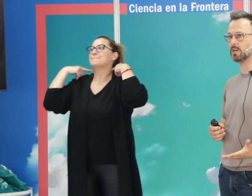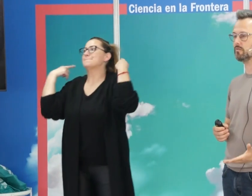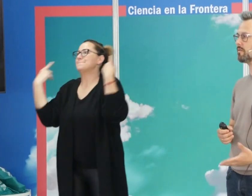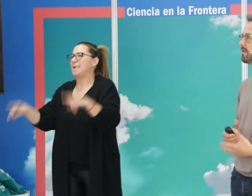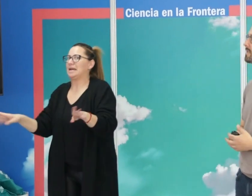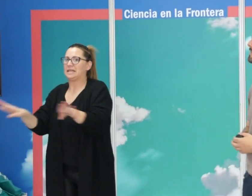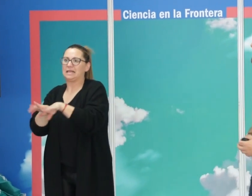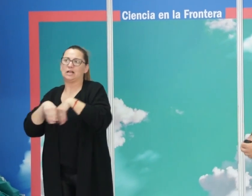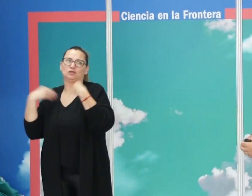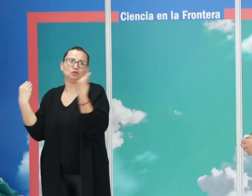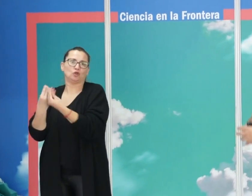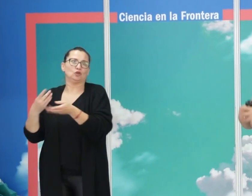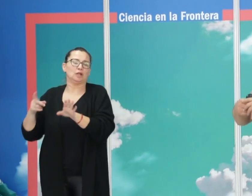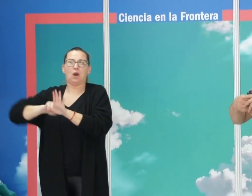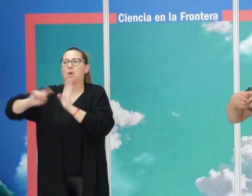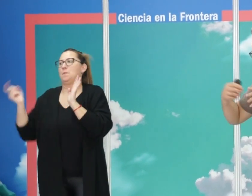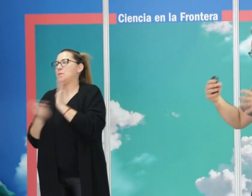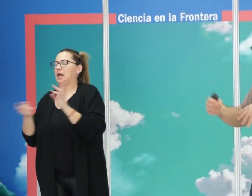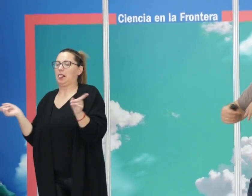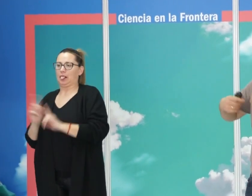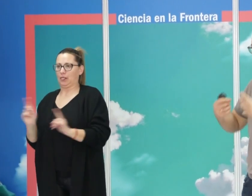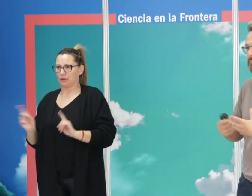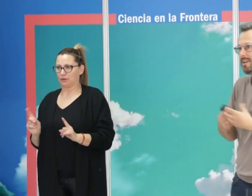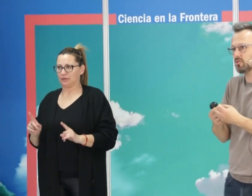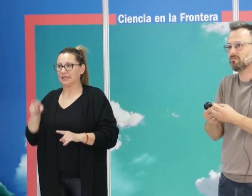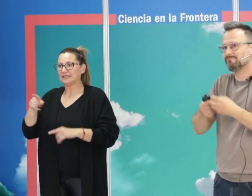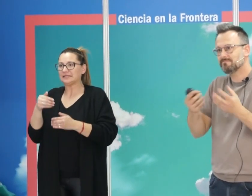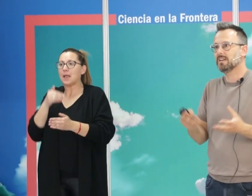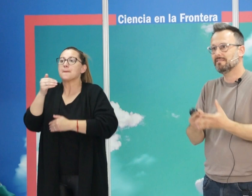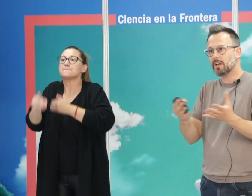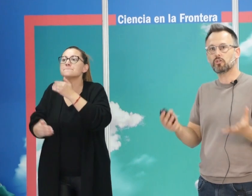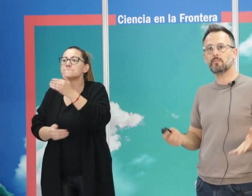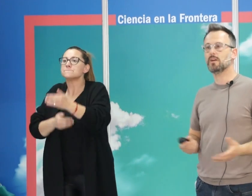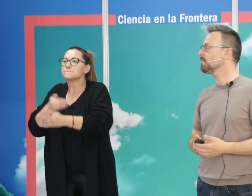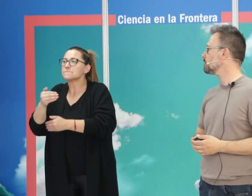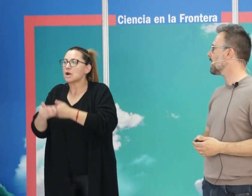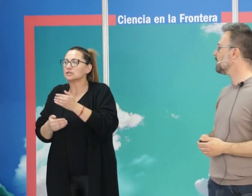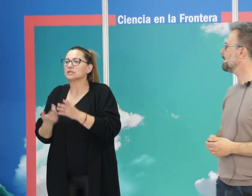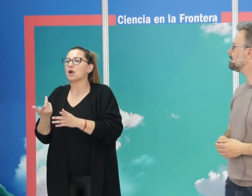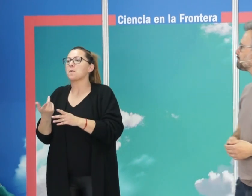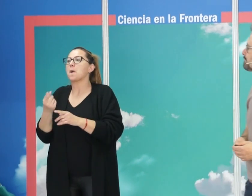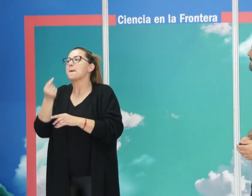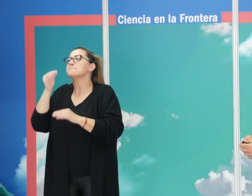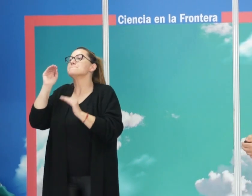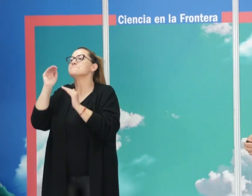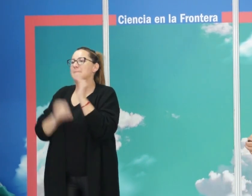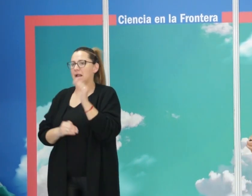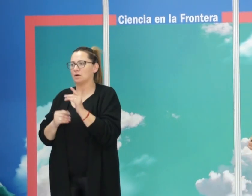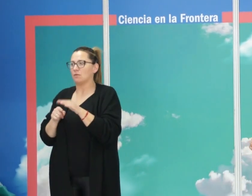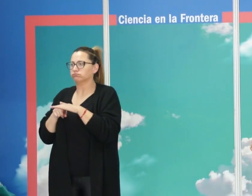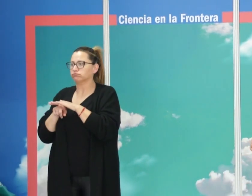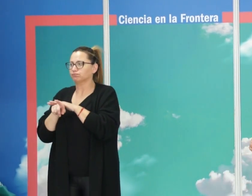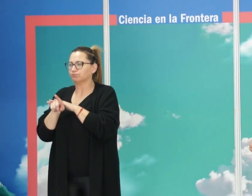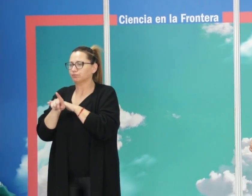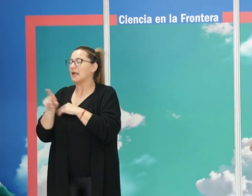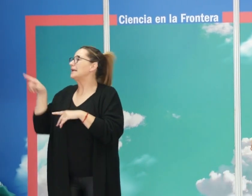de las otras funciones. Y eso hace que el proceso sea todavía menos dicotómico, menos gradual. Y el caso